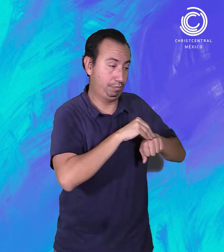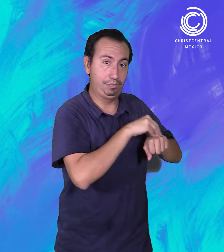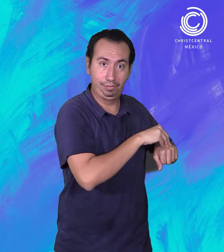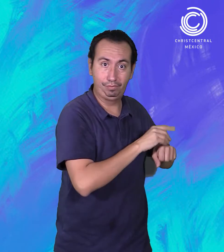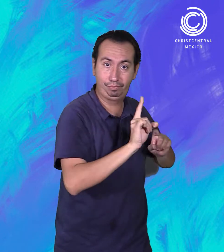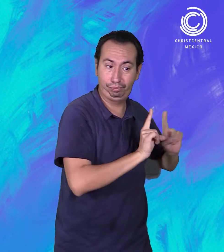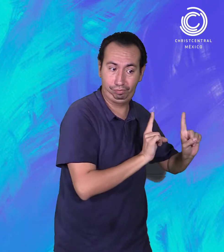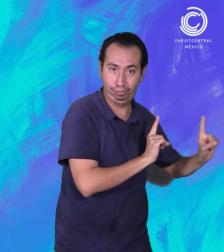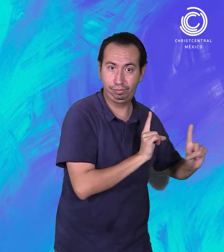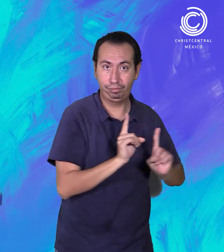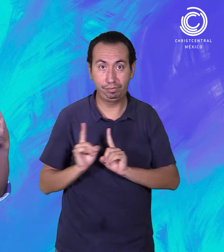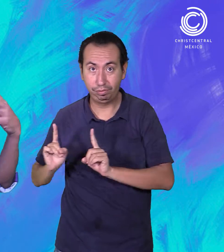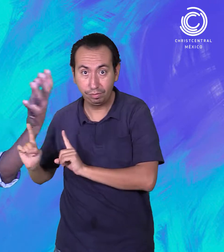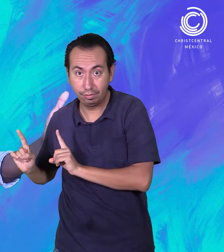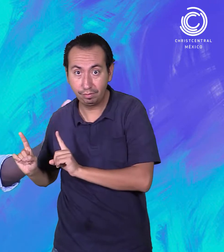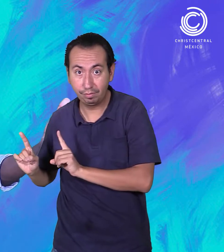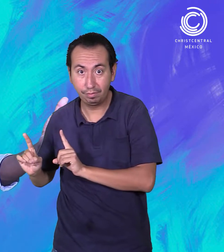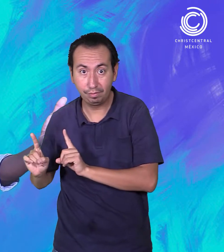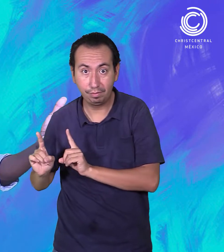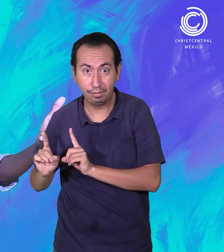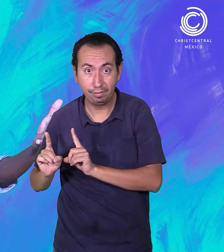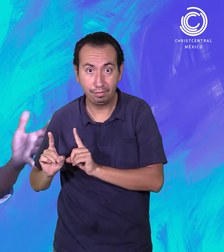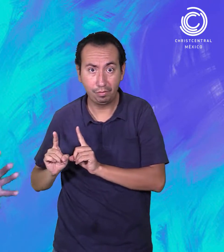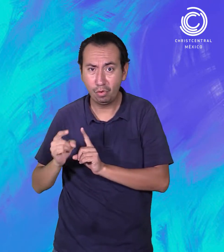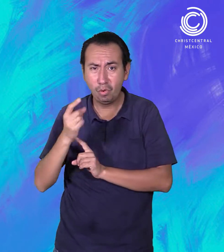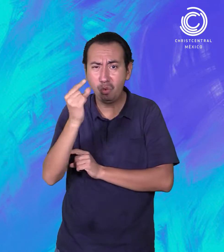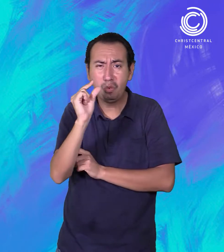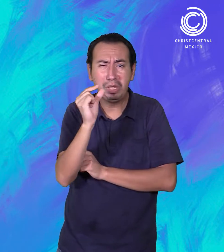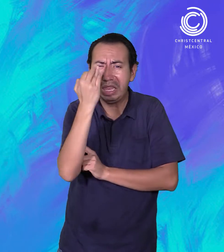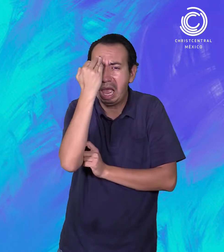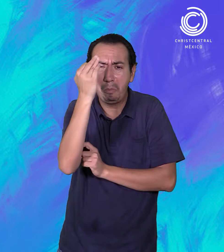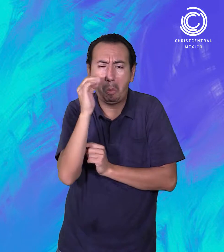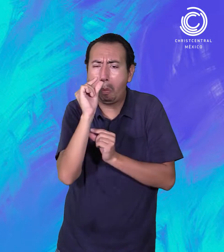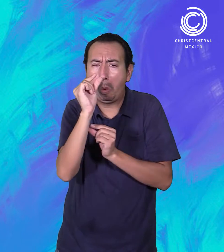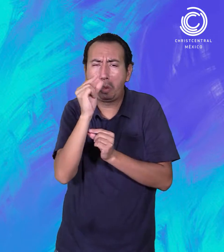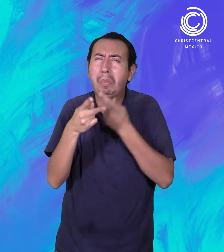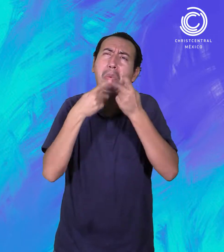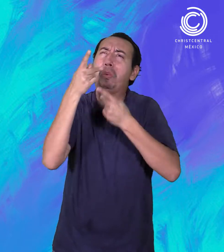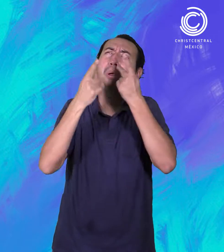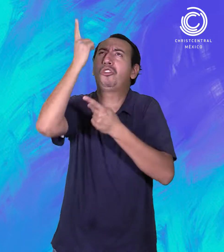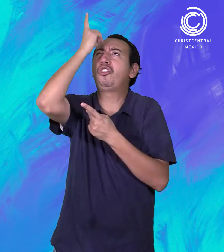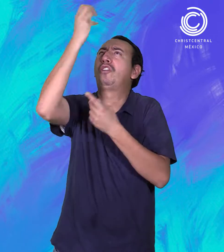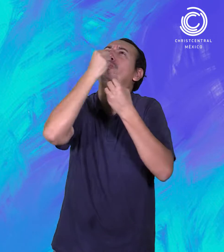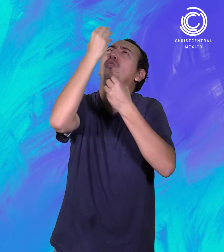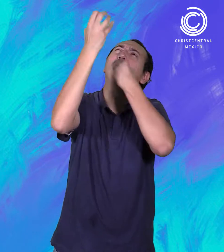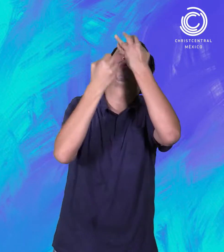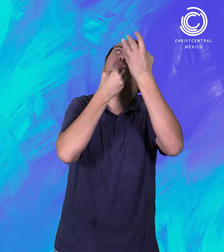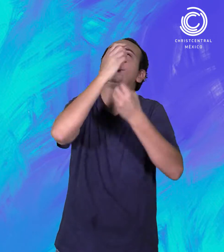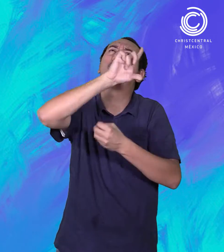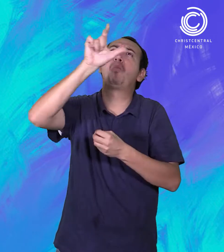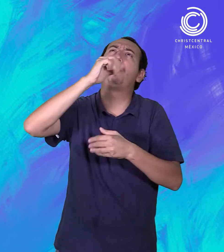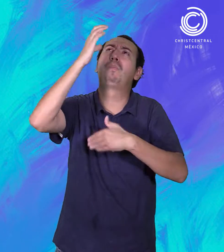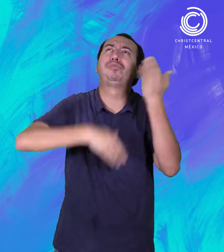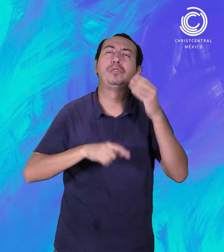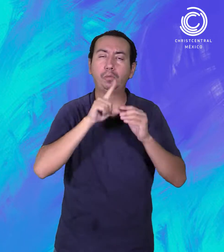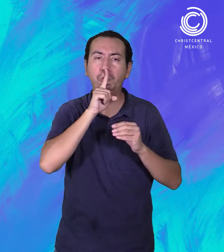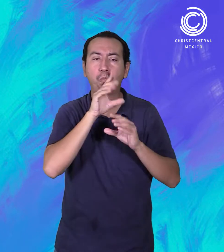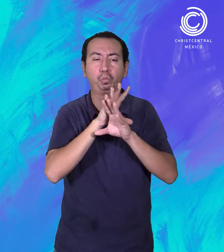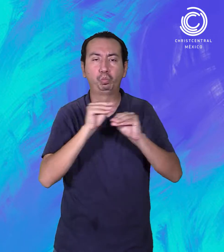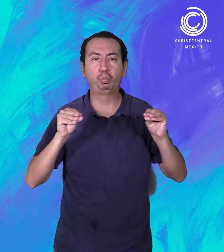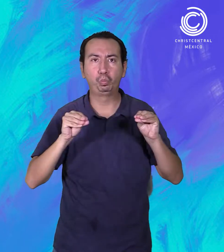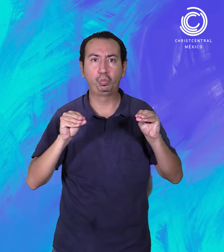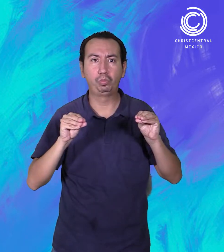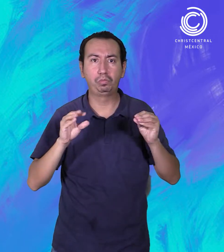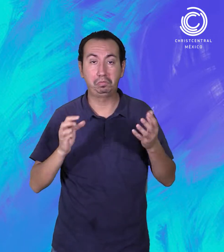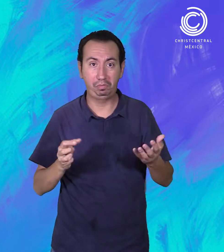y profetizaron, no siguieron ya más profetizando. Pero aquí viene algo muy interesante que